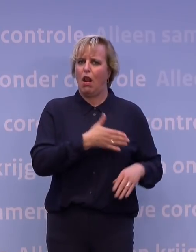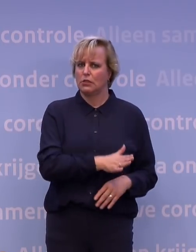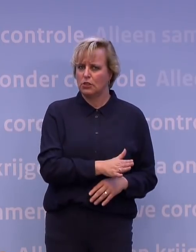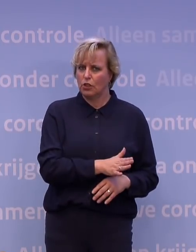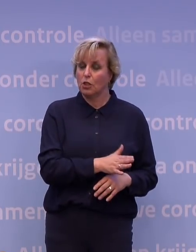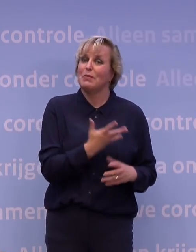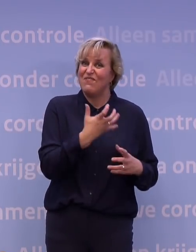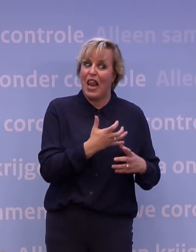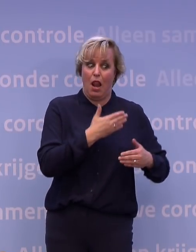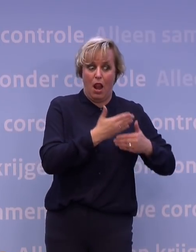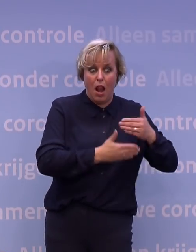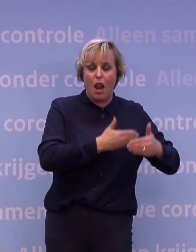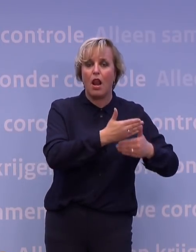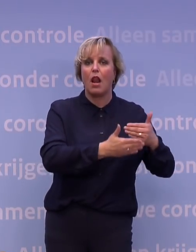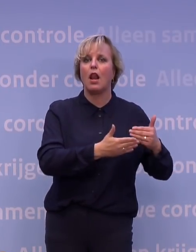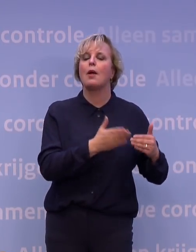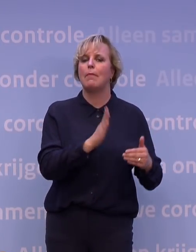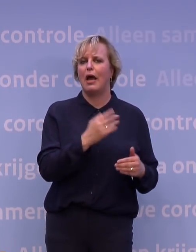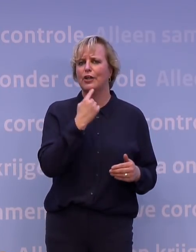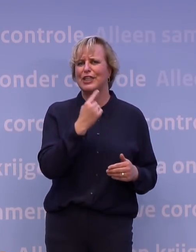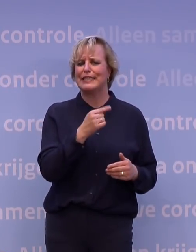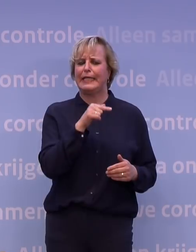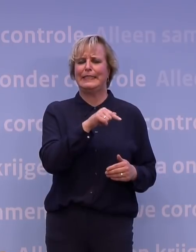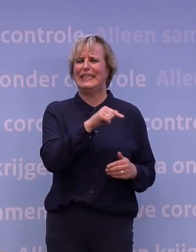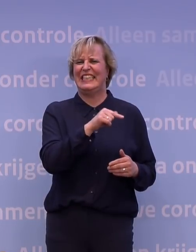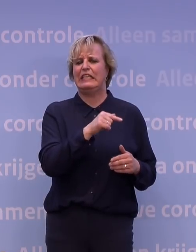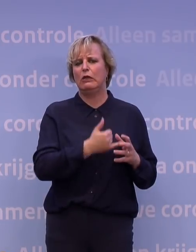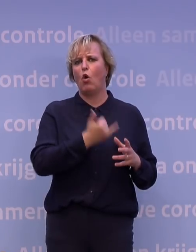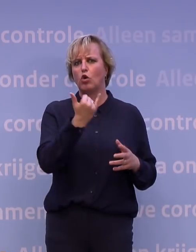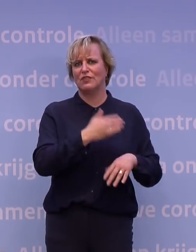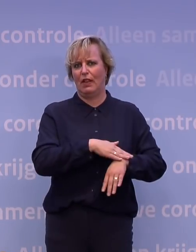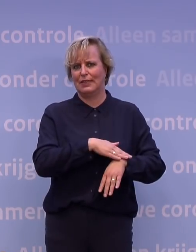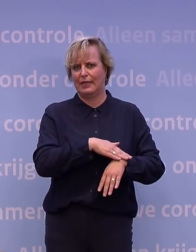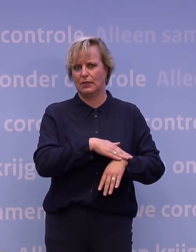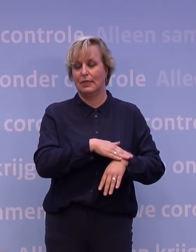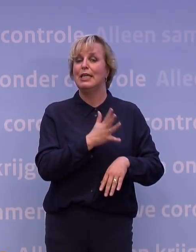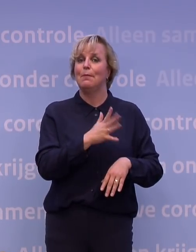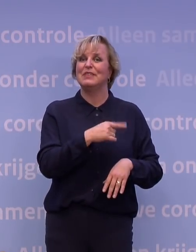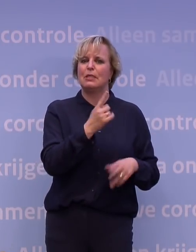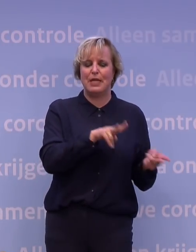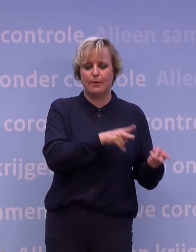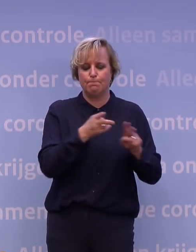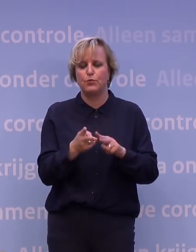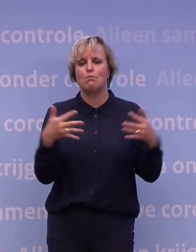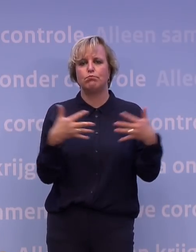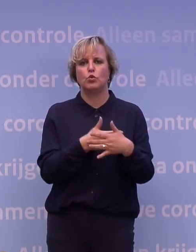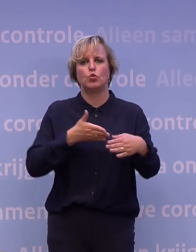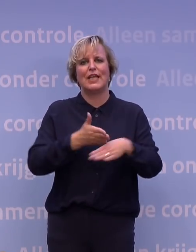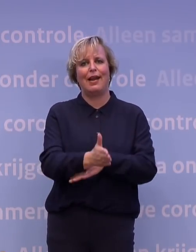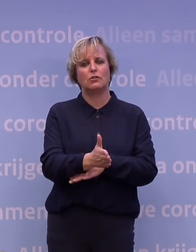willen we ook wel mee aan de slag gaan. Maar we hebben er tegelijkertijd ook al bij gezegd, dat is wel heel erg ontslachtig. Dus wellicht is het verstandiger om meer een bestuursrechtelijke benadering te kiezen.